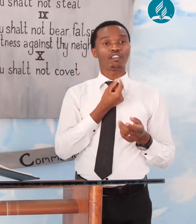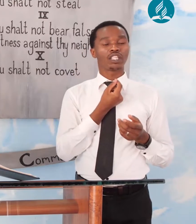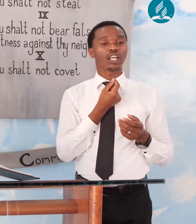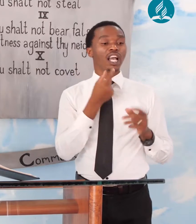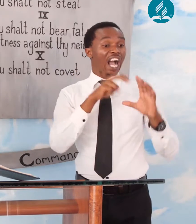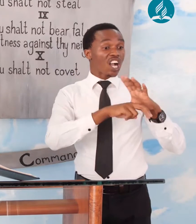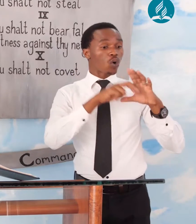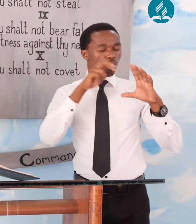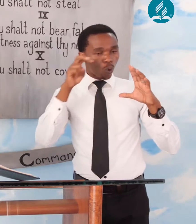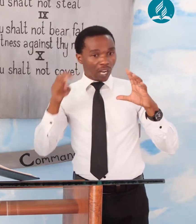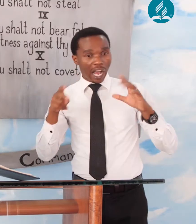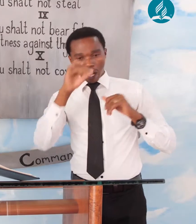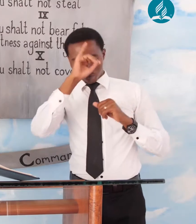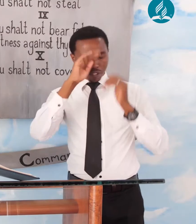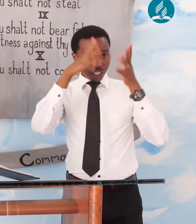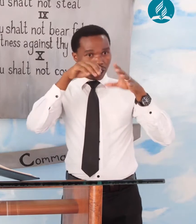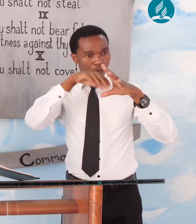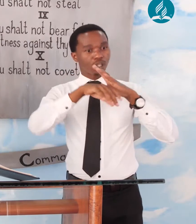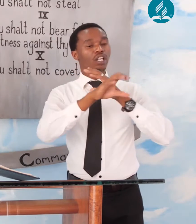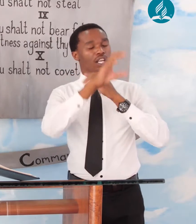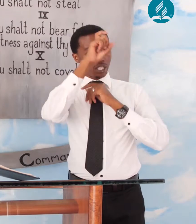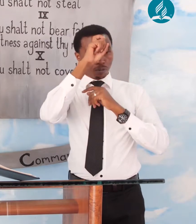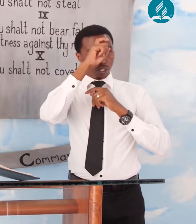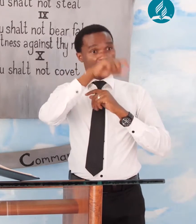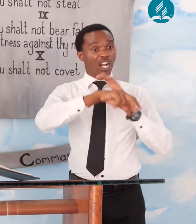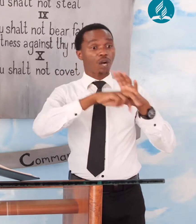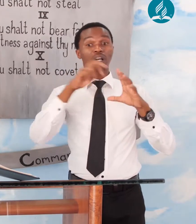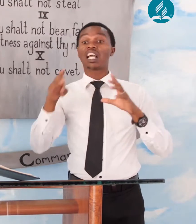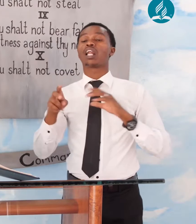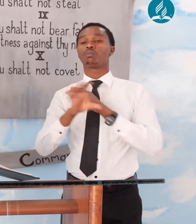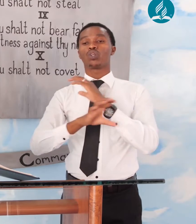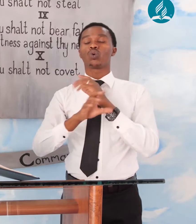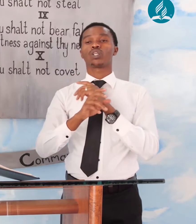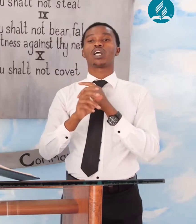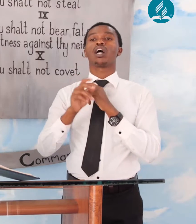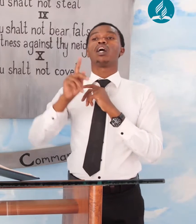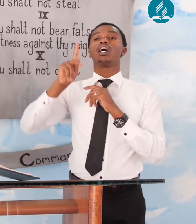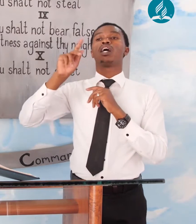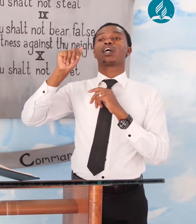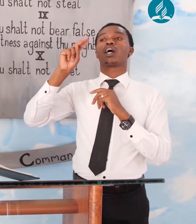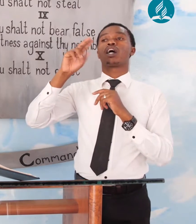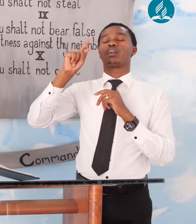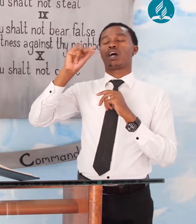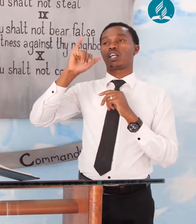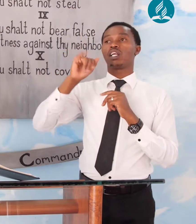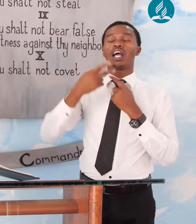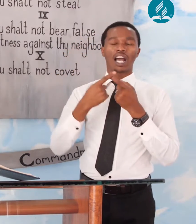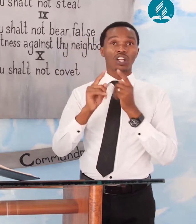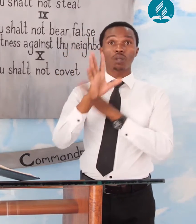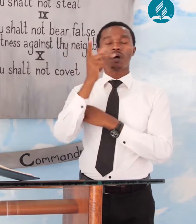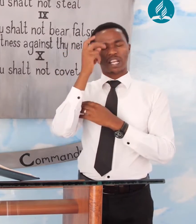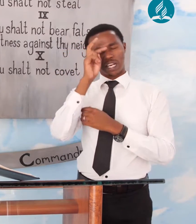abucyure mu gihugu cy'isezerano cy'Ikanani ariko Imana yarabirebaga yari nzi ko ntabwo